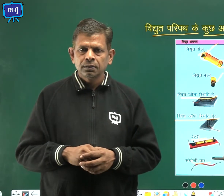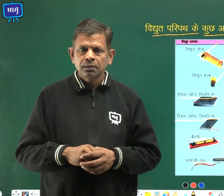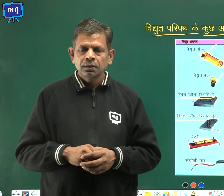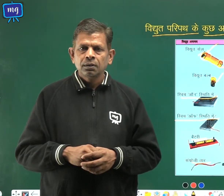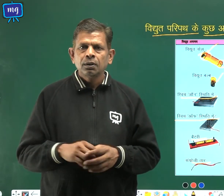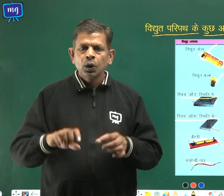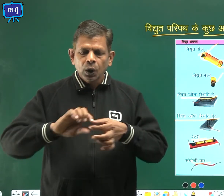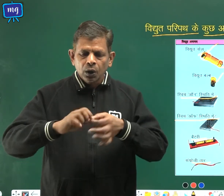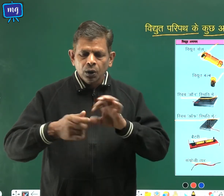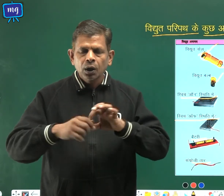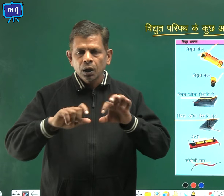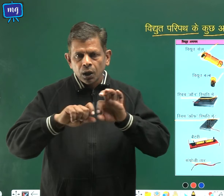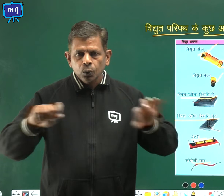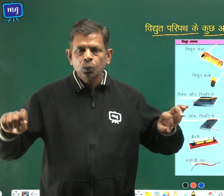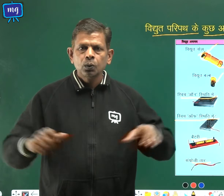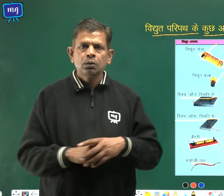संयोजी तार को